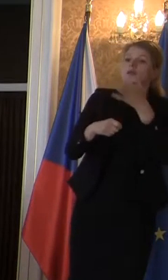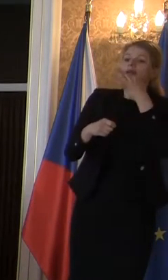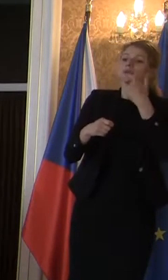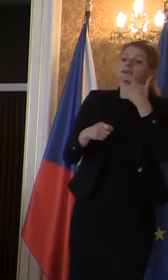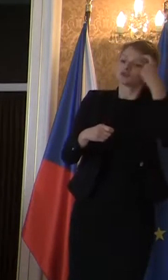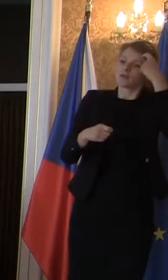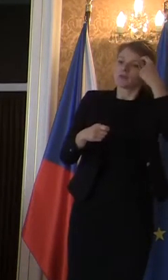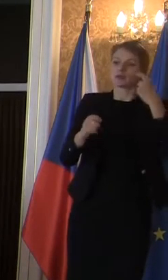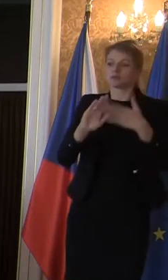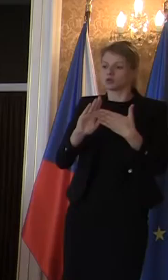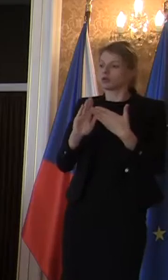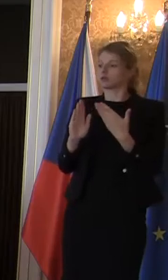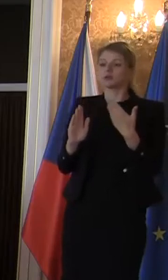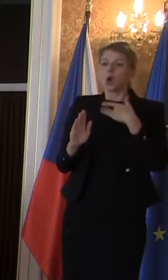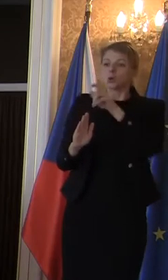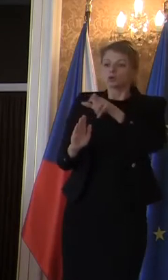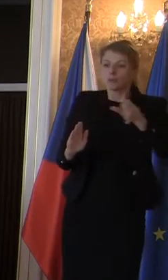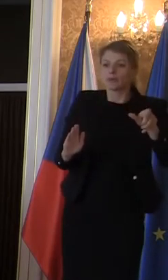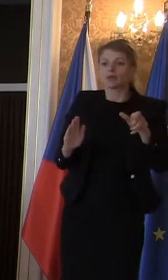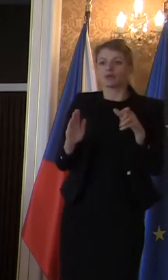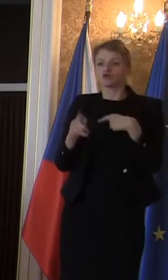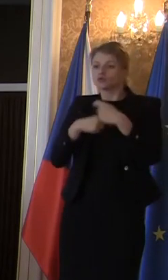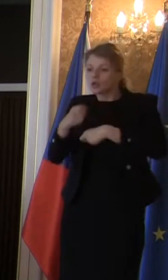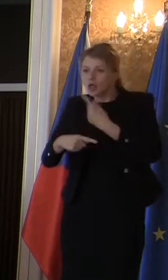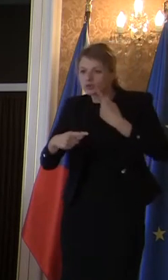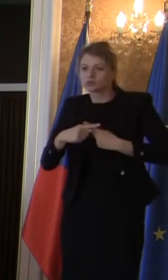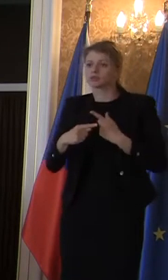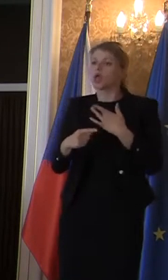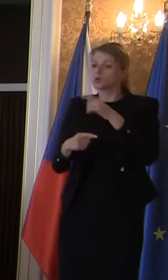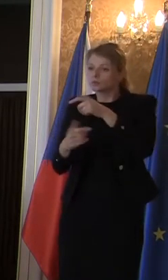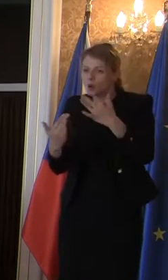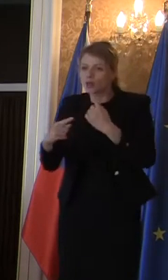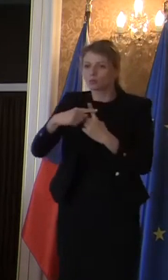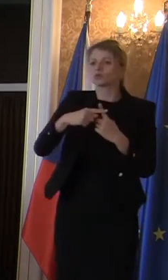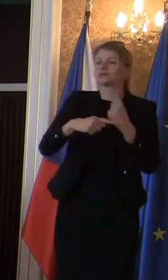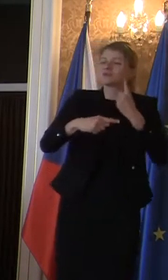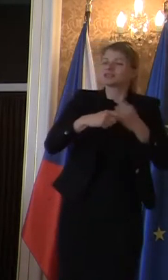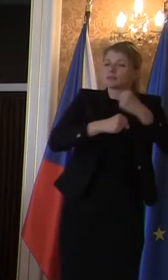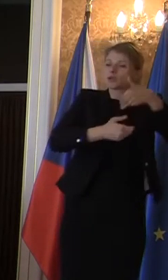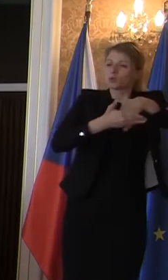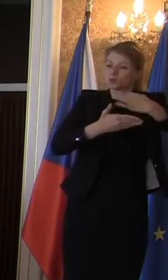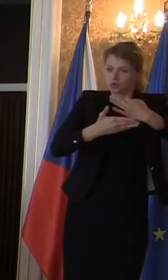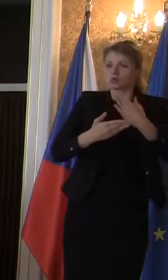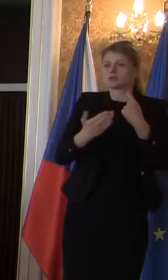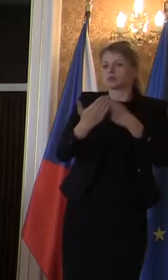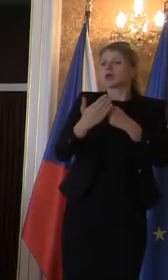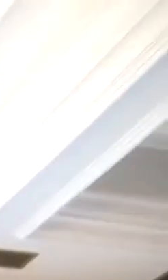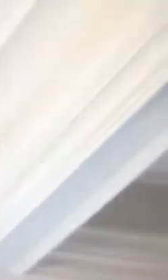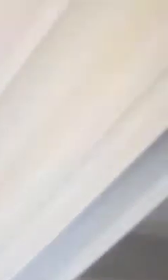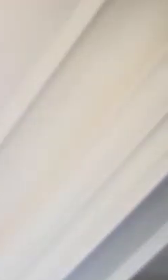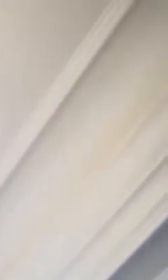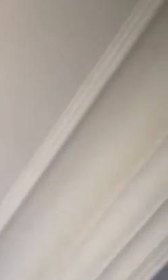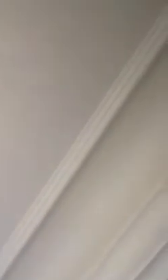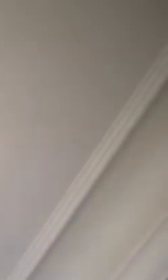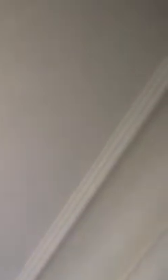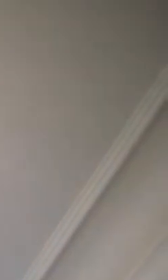a kvalitativně druhově zastoupen tento typ činnosti, tak to najde na našich stránkách Inkluze UPOL. Děkuju. Děkuju pěkně, prosím vy. Dobrý